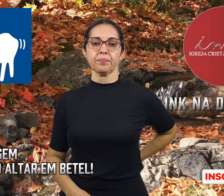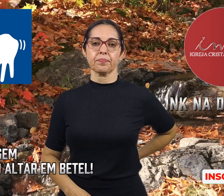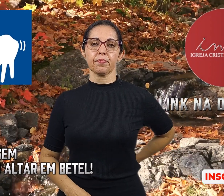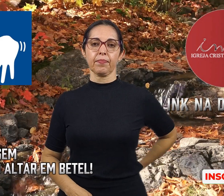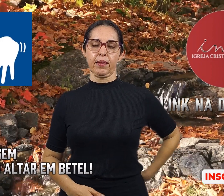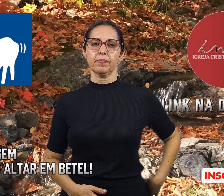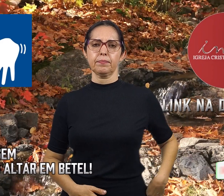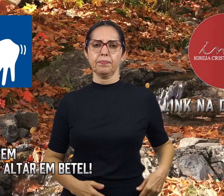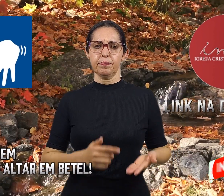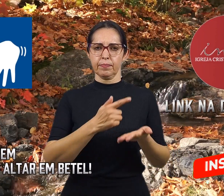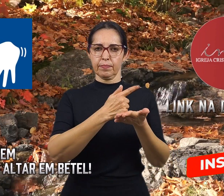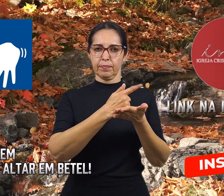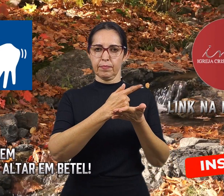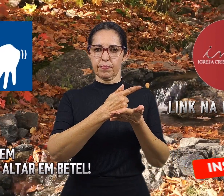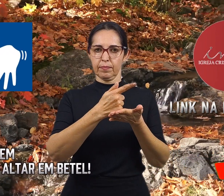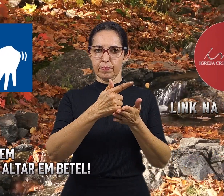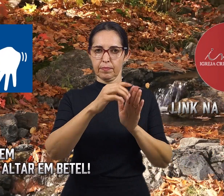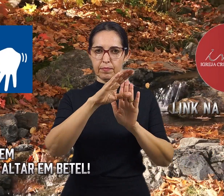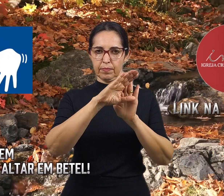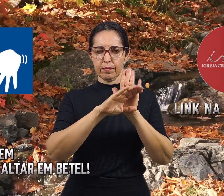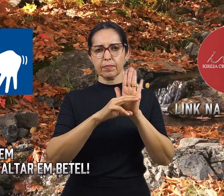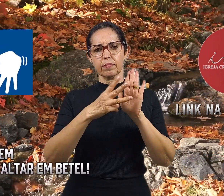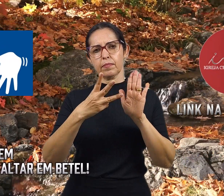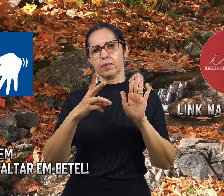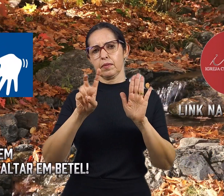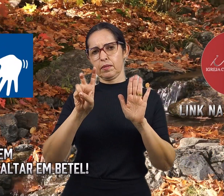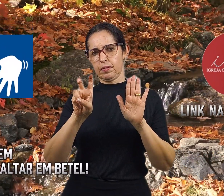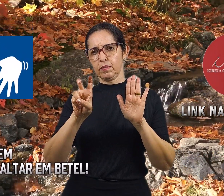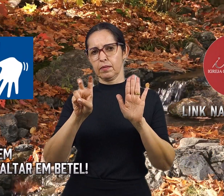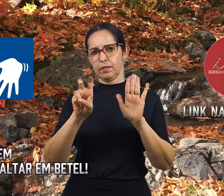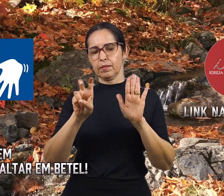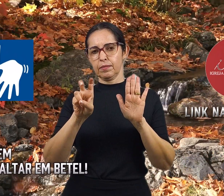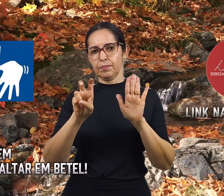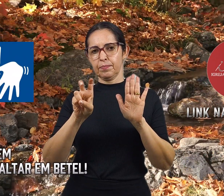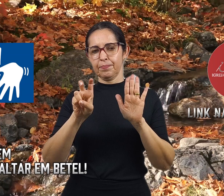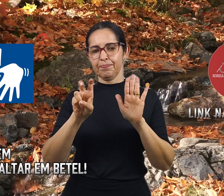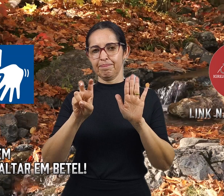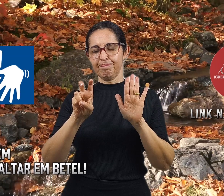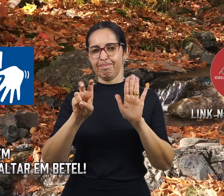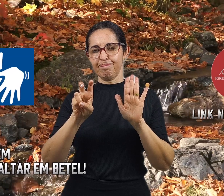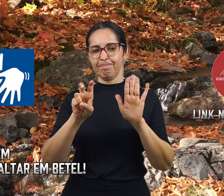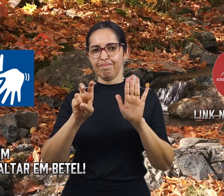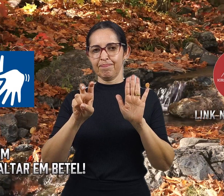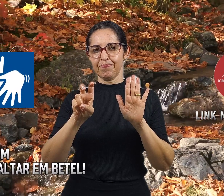Gênesis 35 diz assim, a palavra do Senhor. Amém?